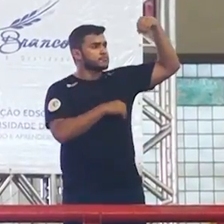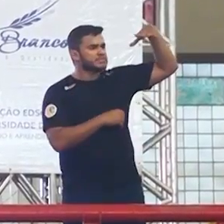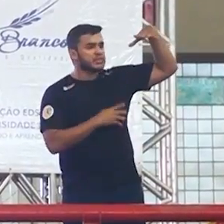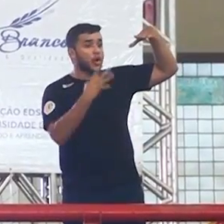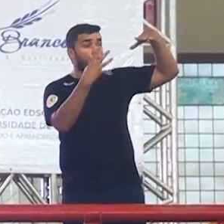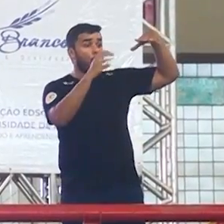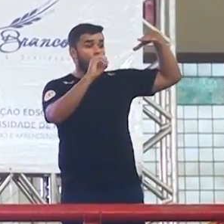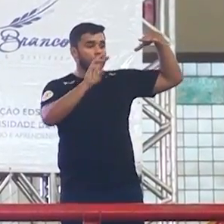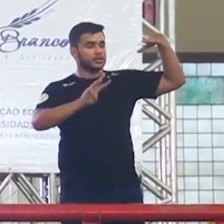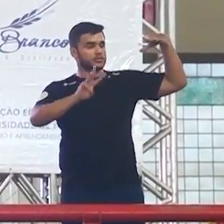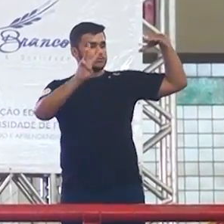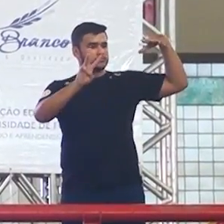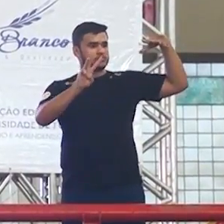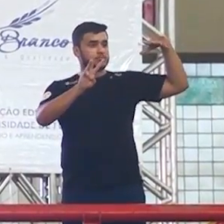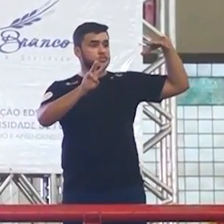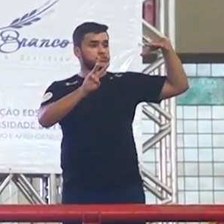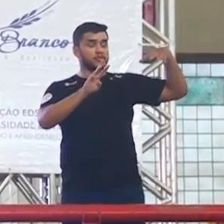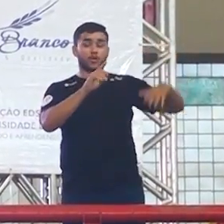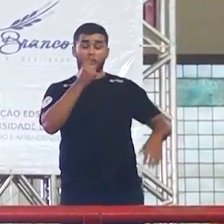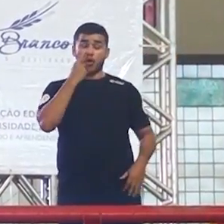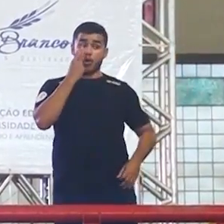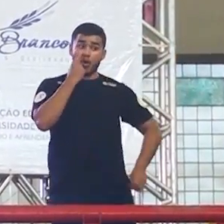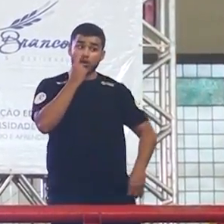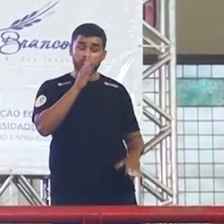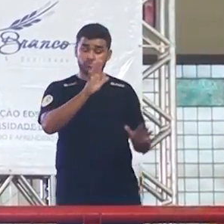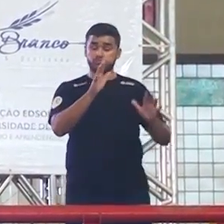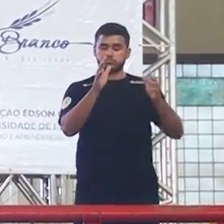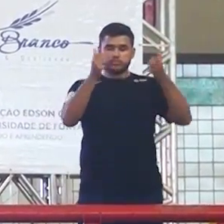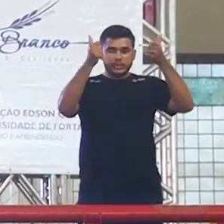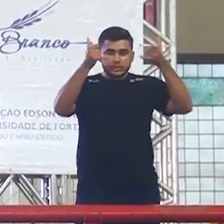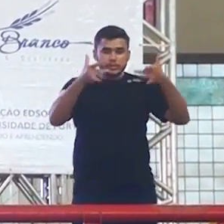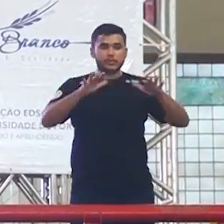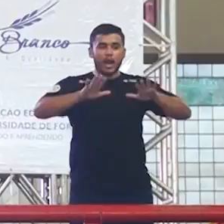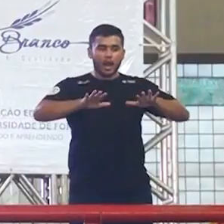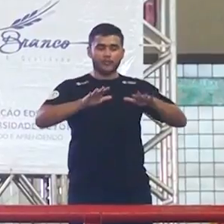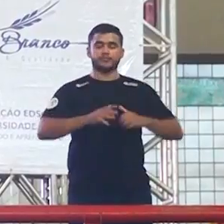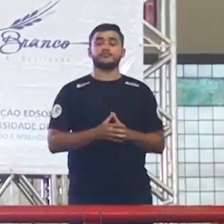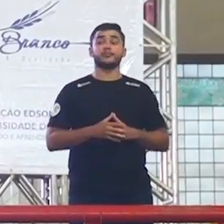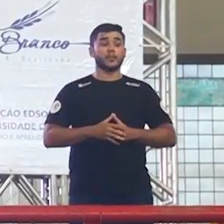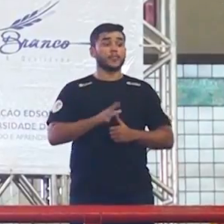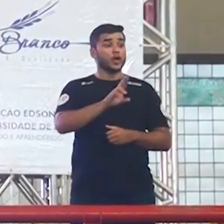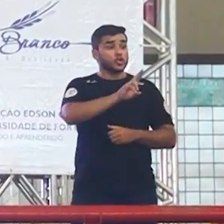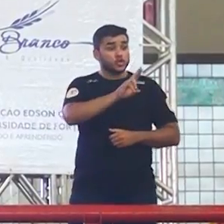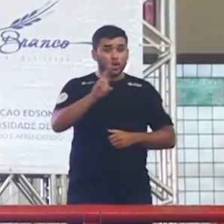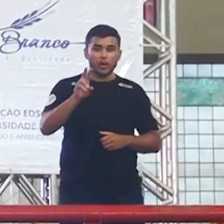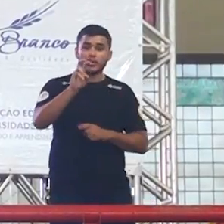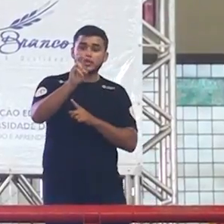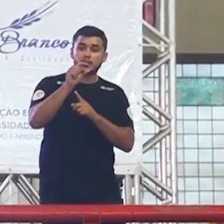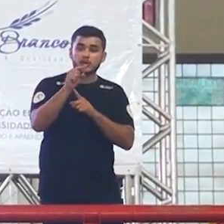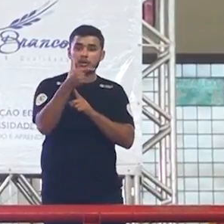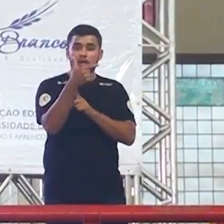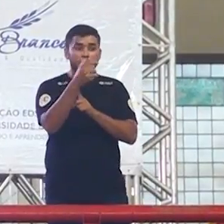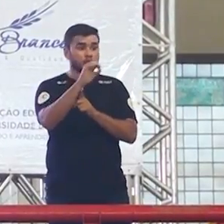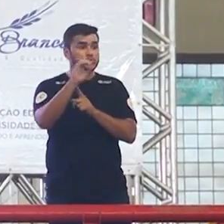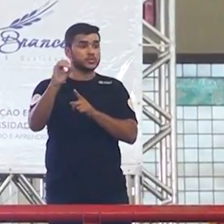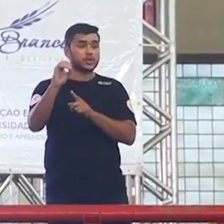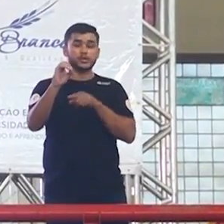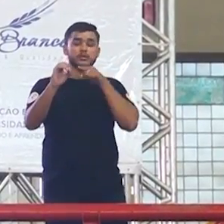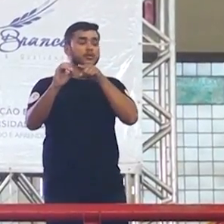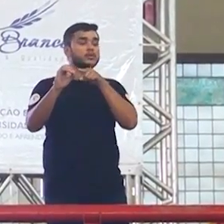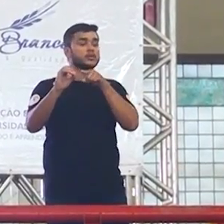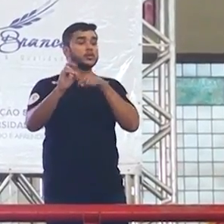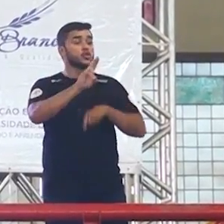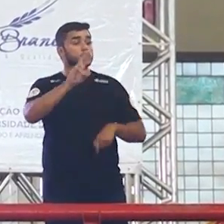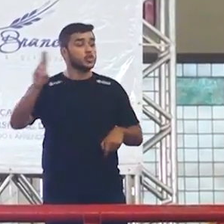rápido. Então volta. O que é que eu pedi para vocês escreverem em 5.200 watts? O que foi,